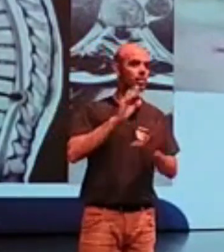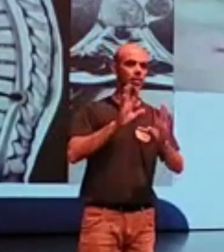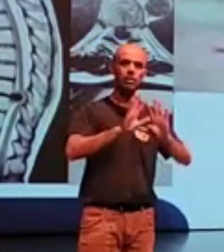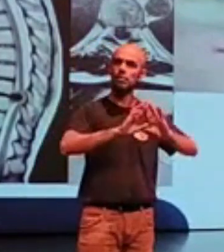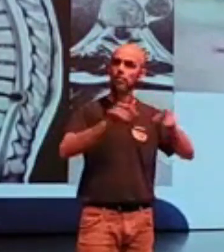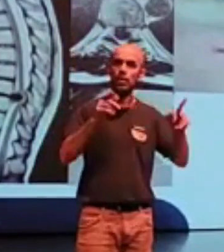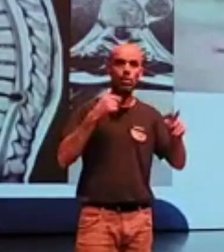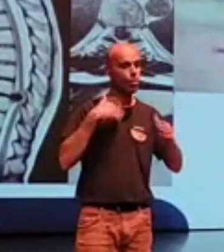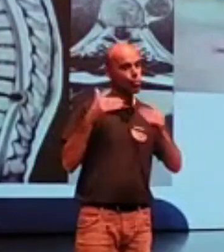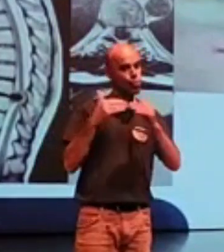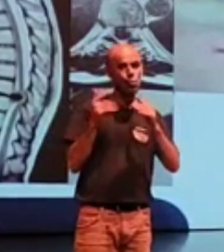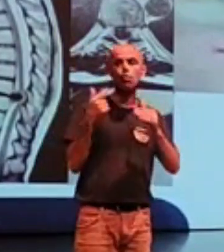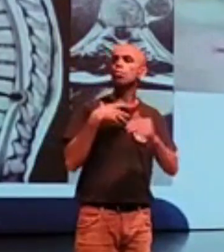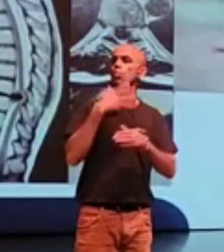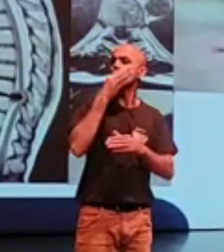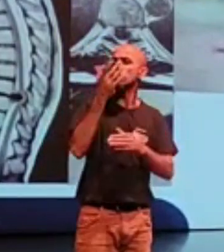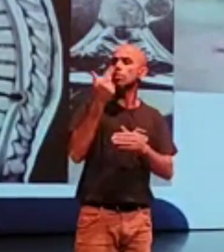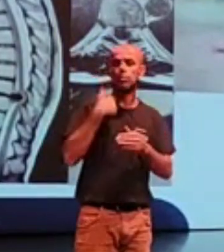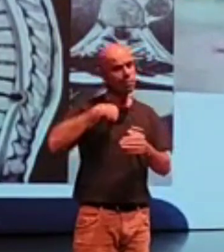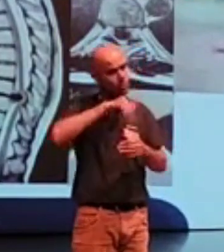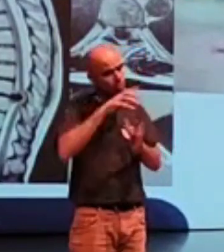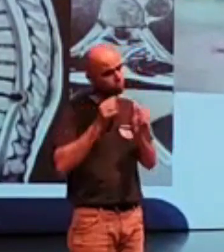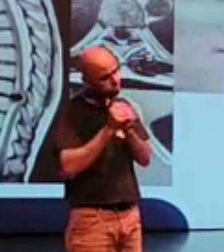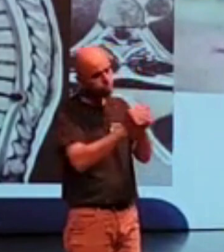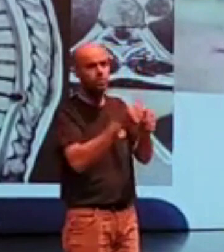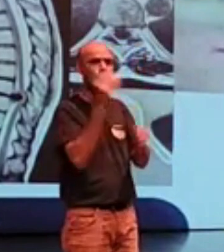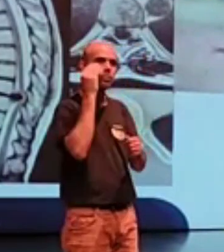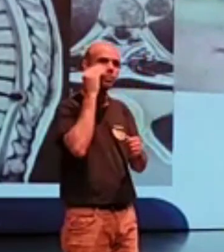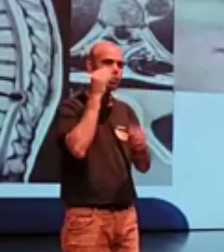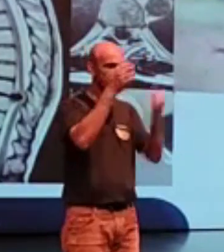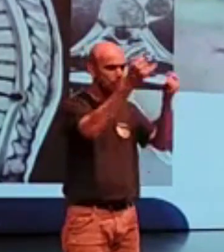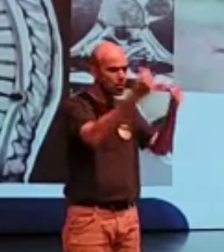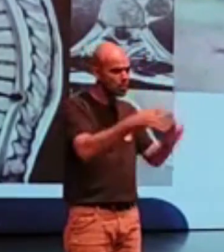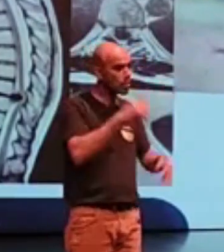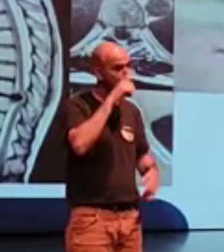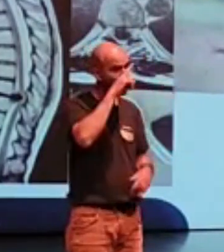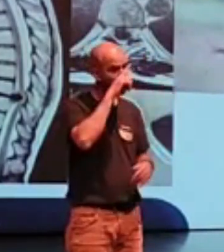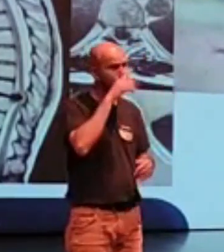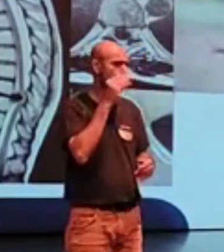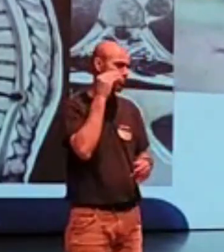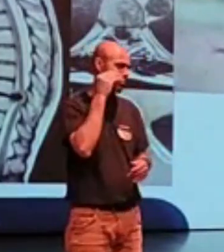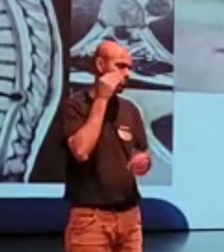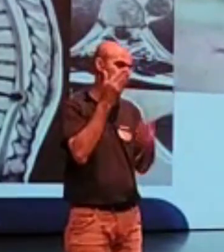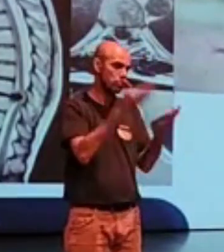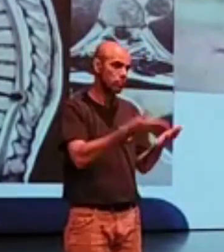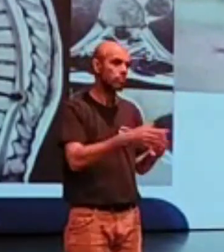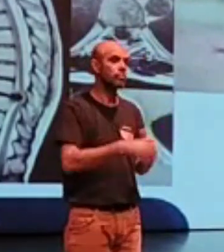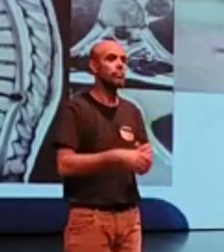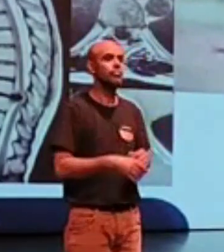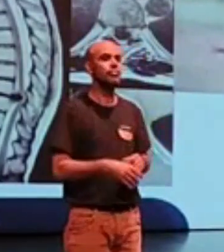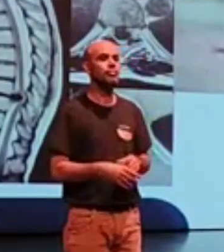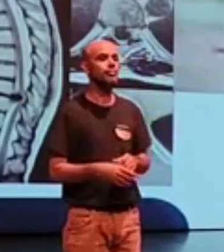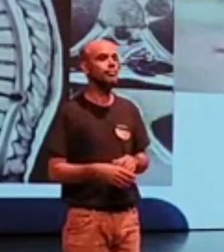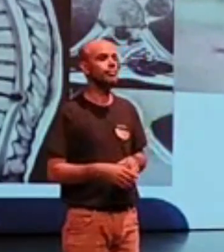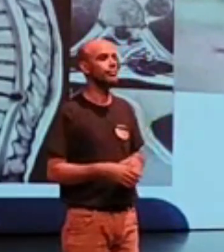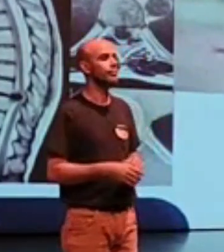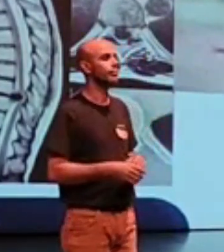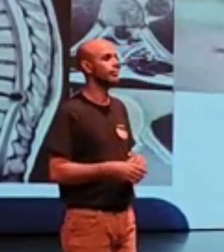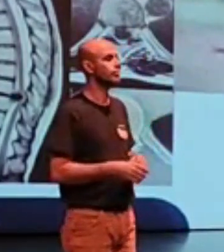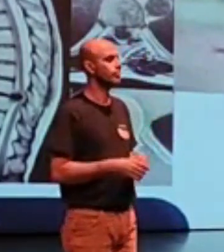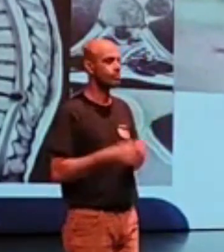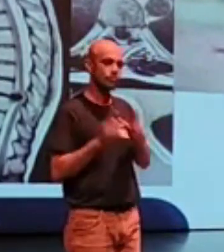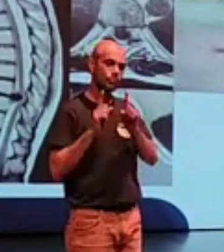eu não concordo, o que você acha? Eu falei, olha, vamos lá, vamos tentar, explica para ela os riscos e vamos tentar. Bom,